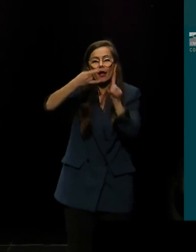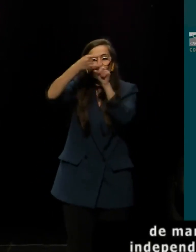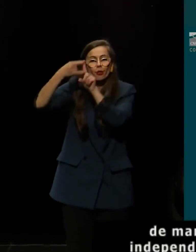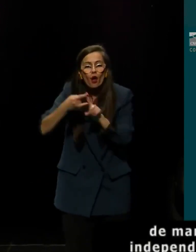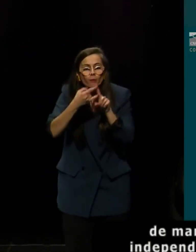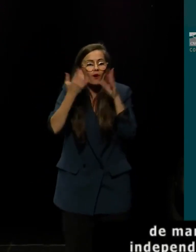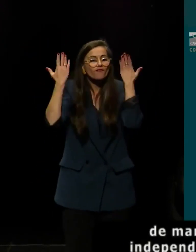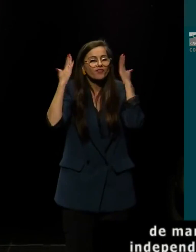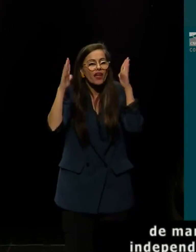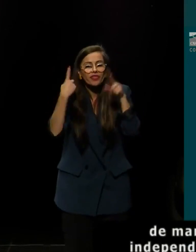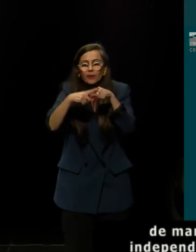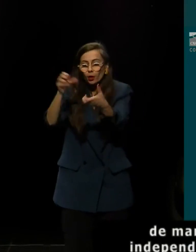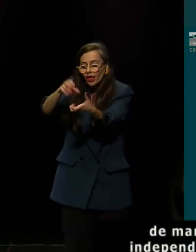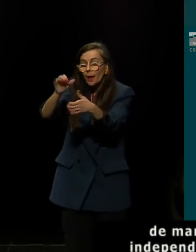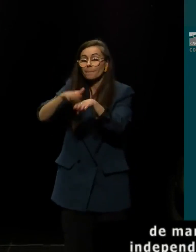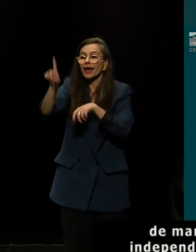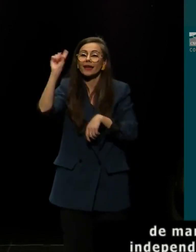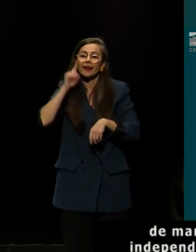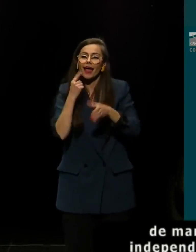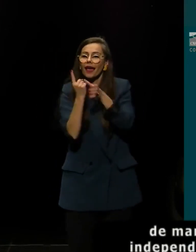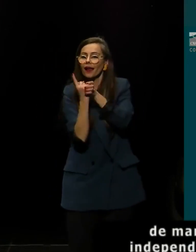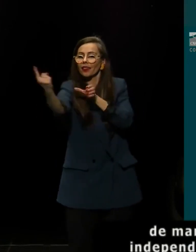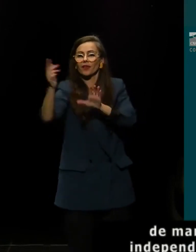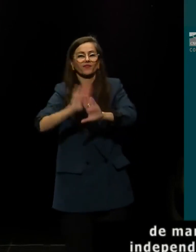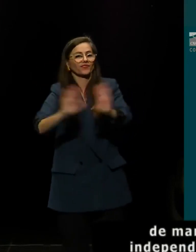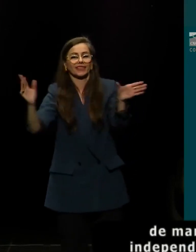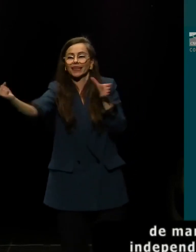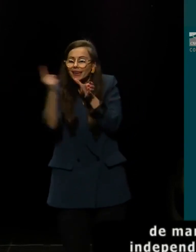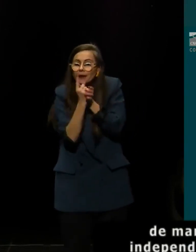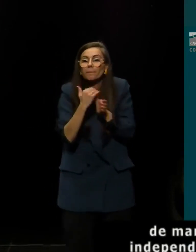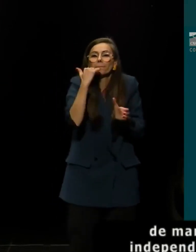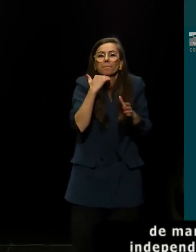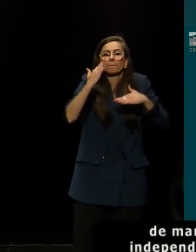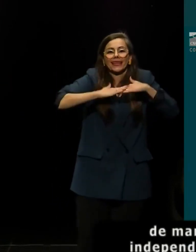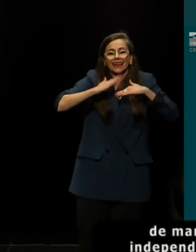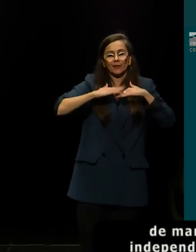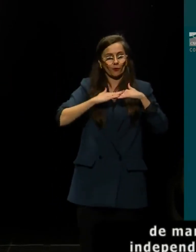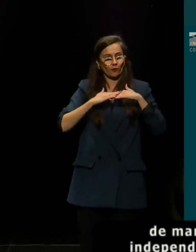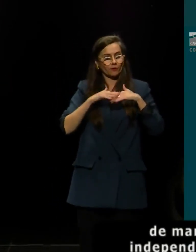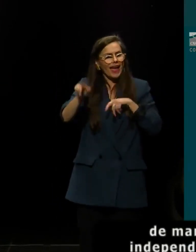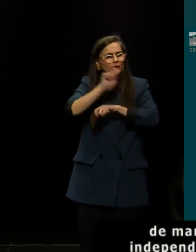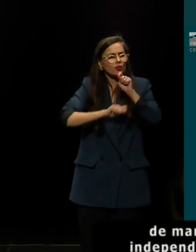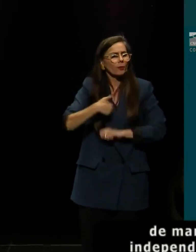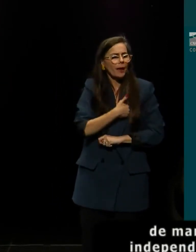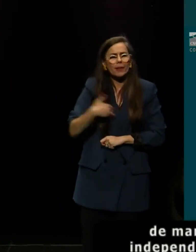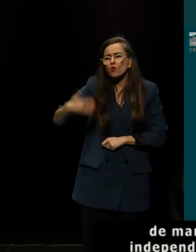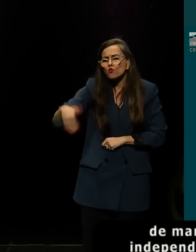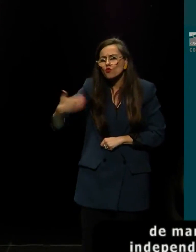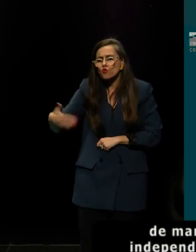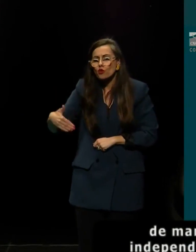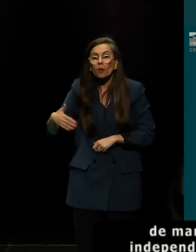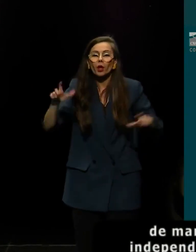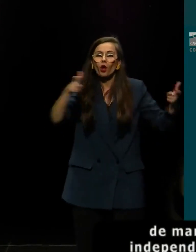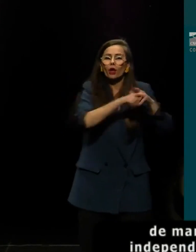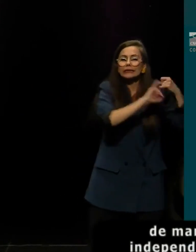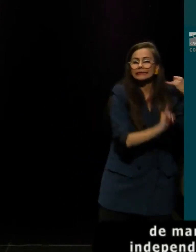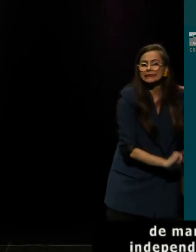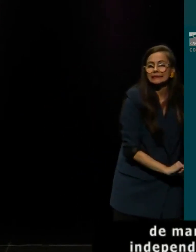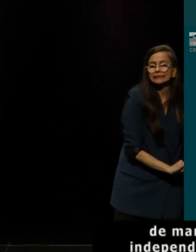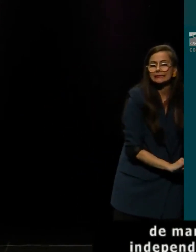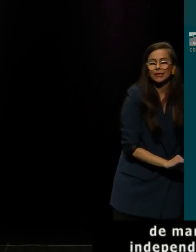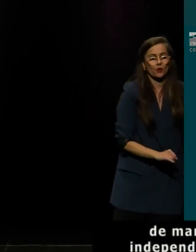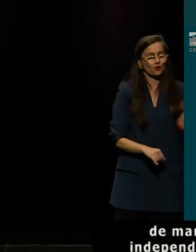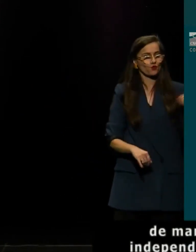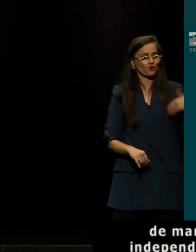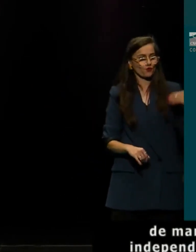que ofrecían las asociaciones, acudían a las casas de las personas sordas mayores para poder tener momentos de conversación